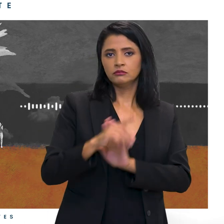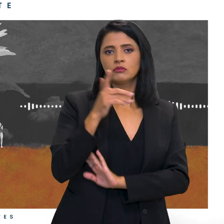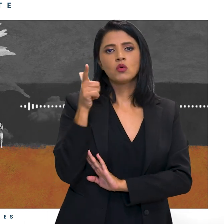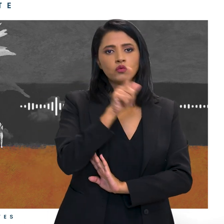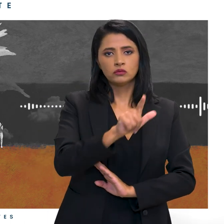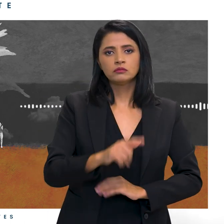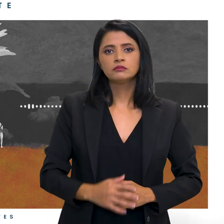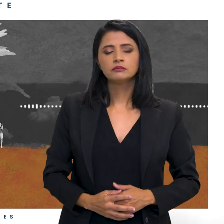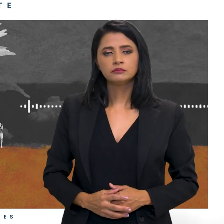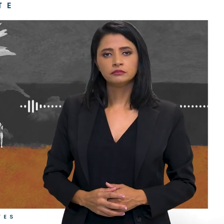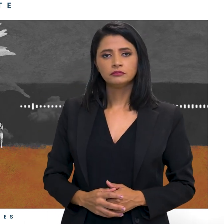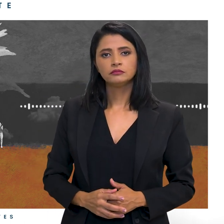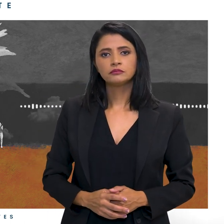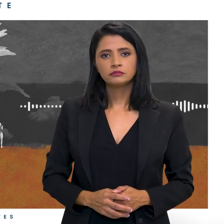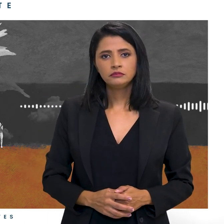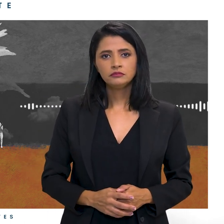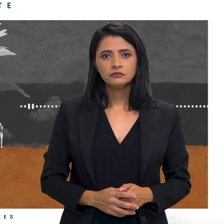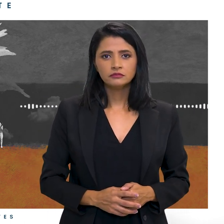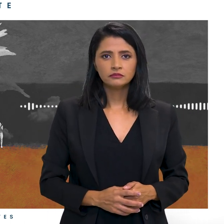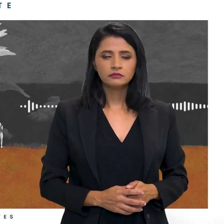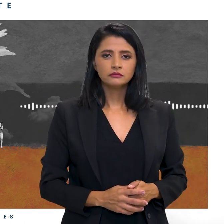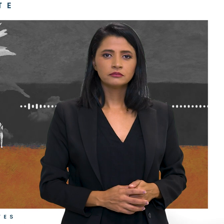direitos.